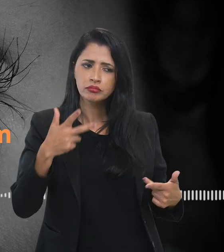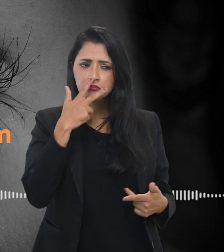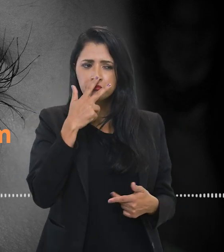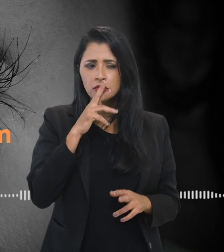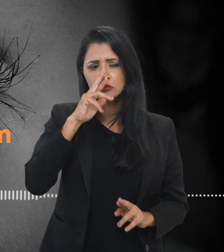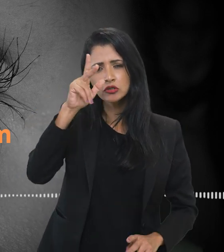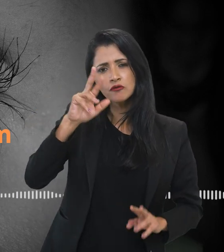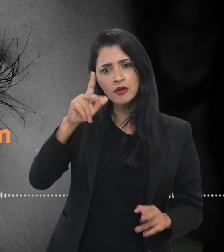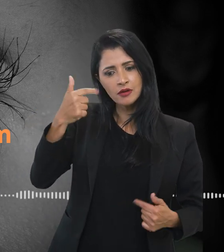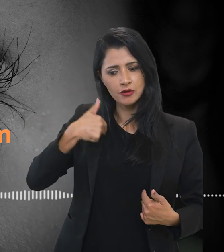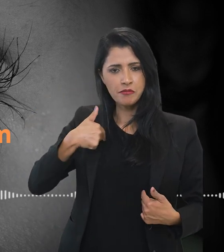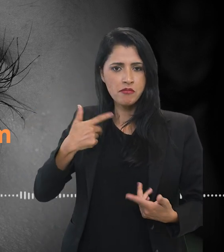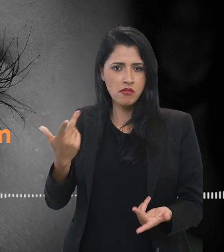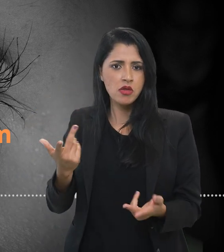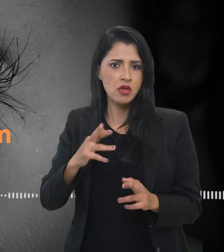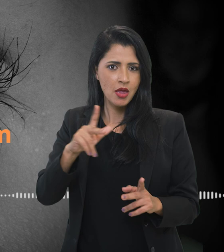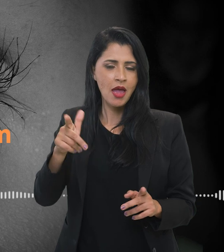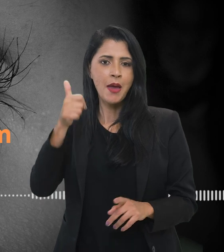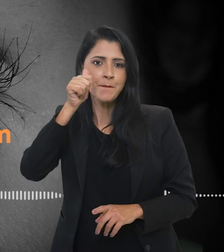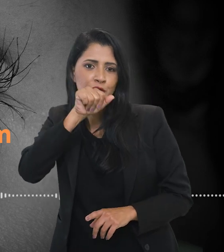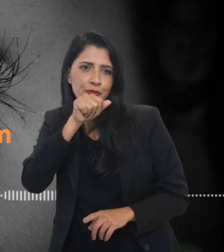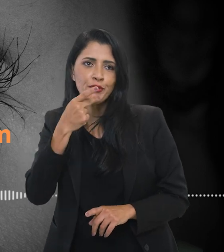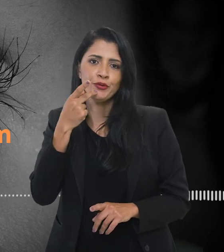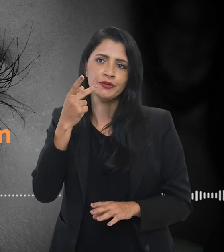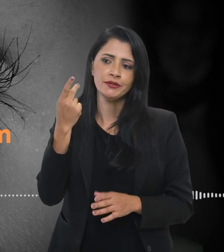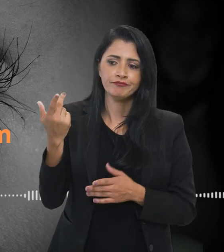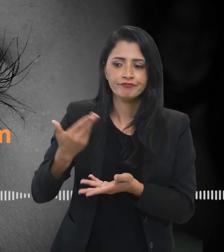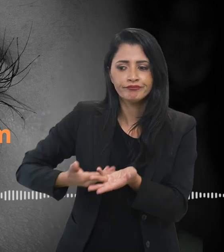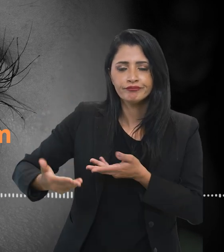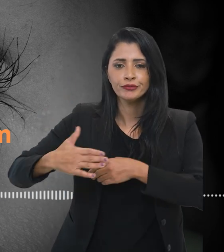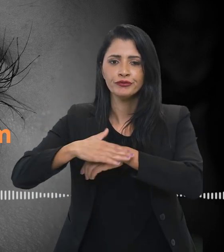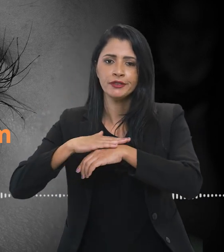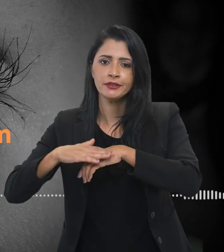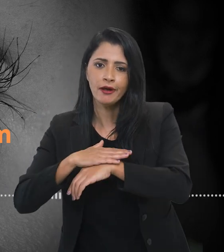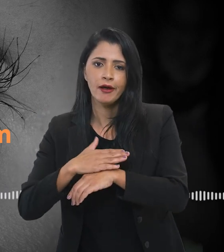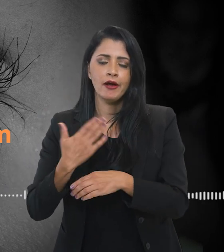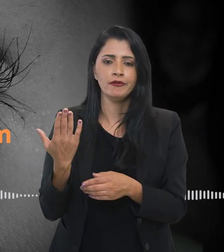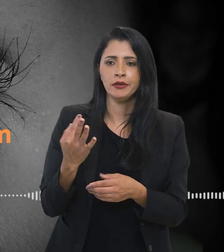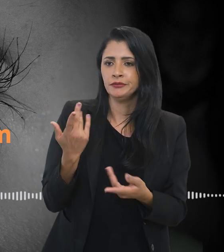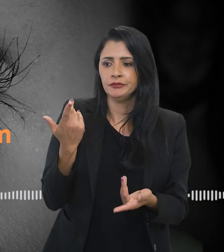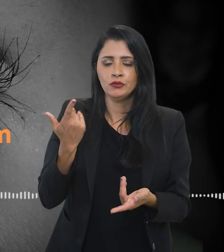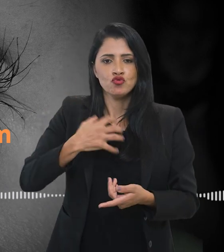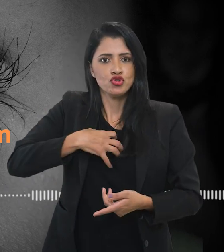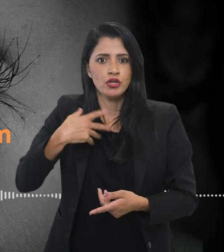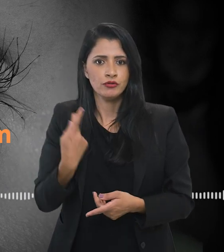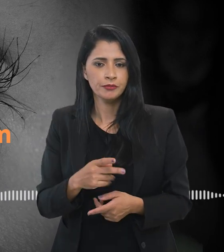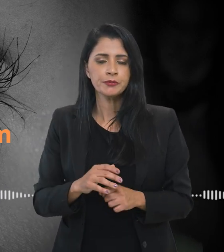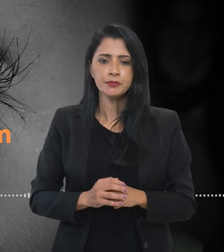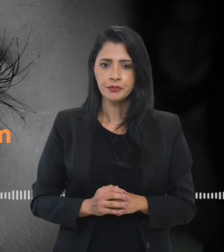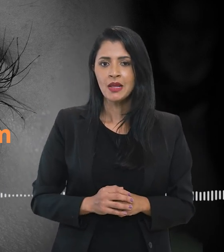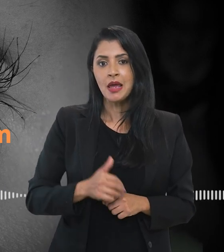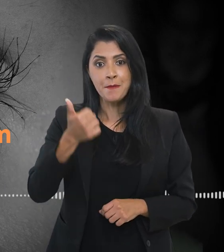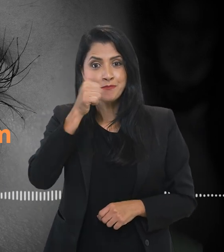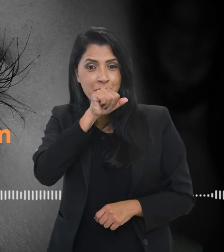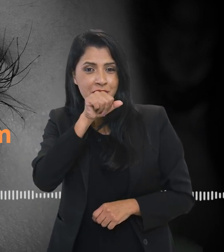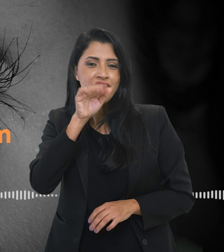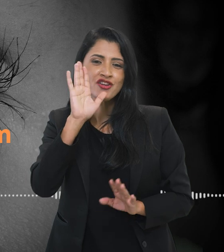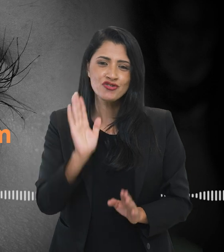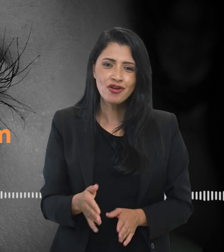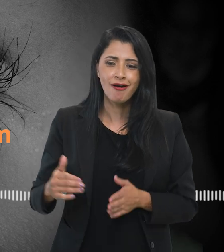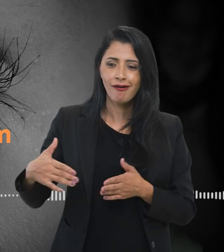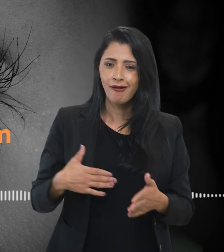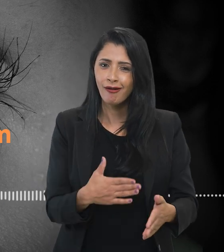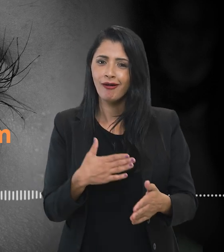pouco diferentes em mim. Coisas que a minha esposa comentava com ela, sobre alguns tiques que eu tinha. Minha mãe já tinha percorrido aí